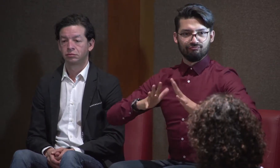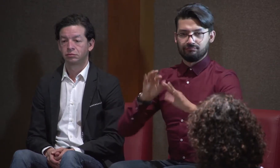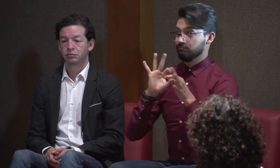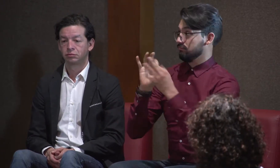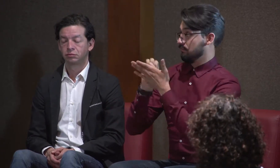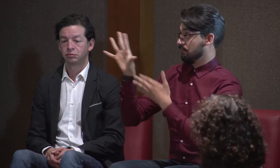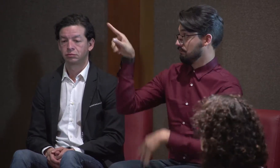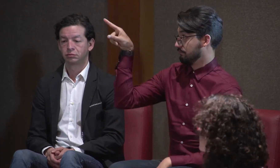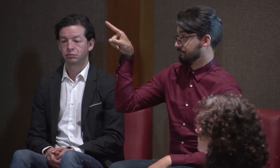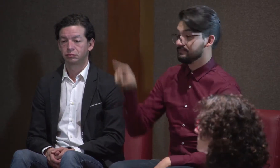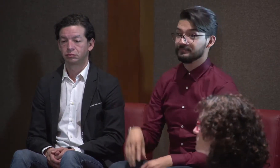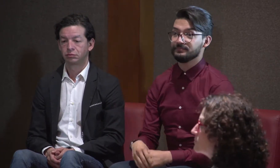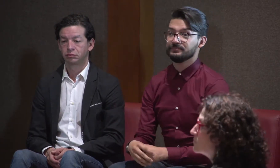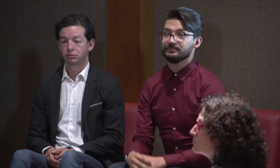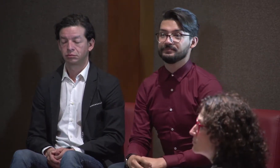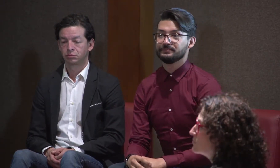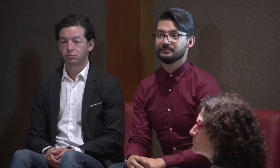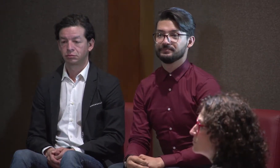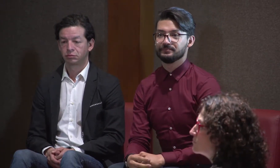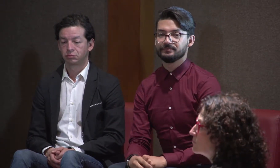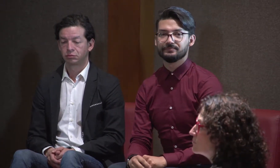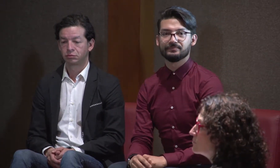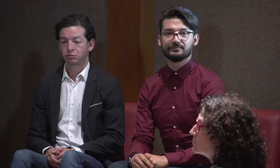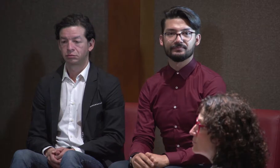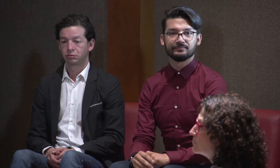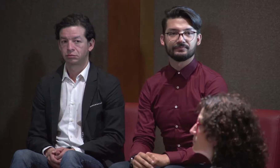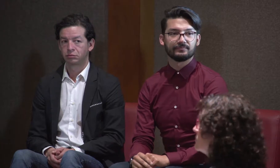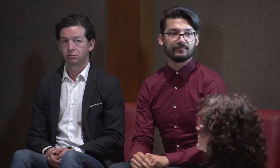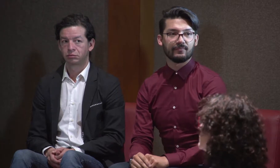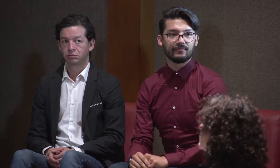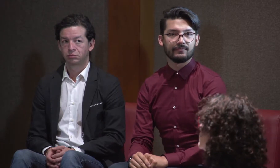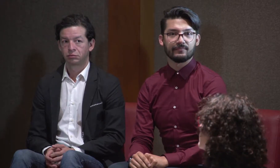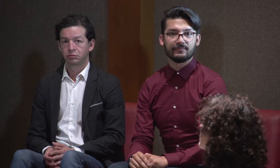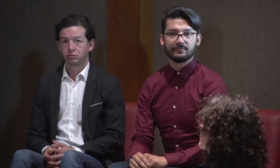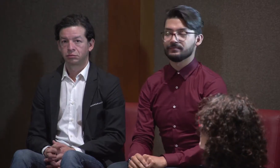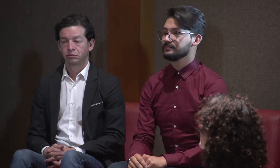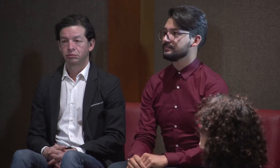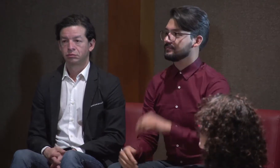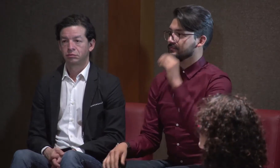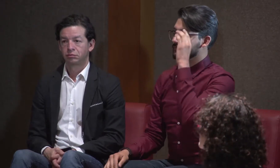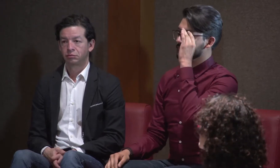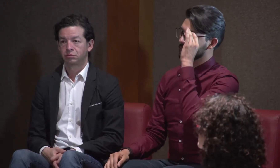Vamos a esperar un momento mientras organizamos tema de cámaras para poder proyectar la información.